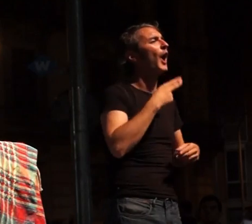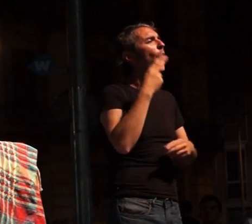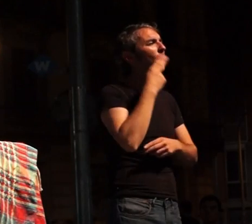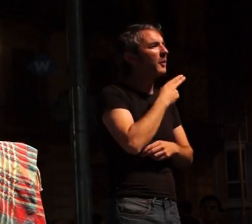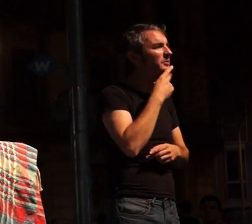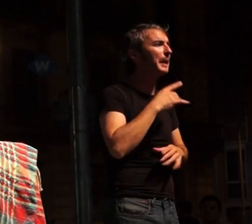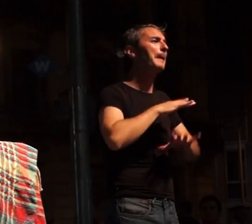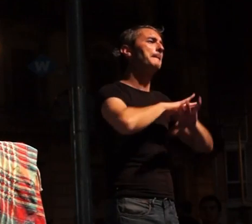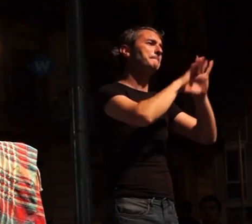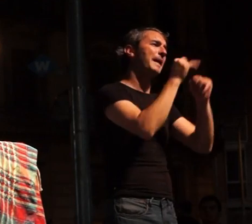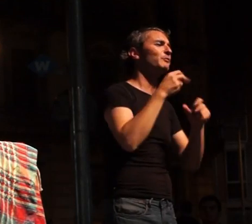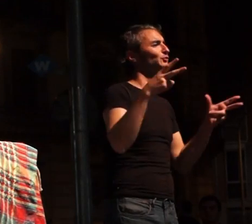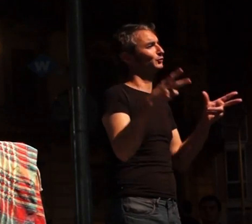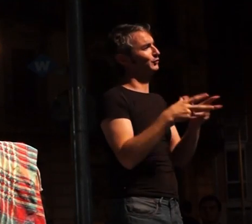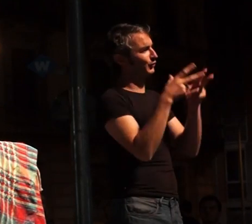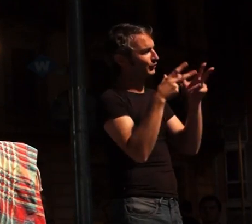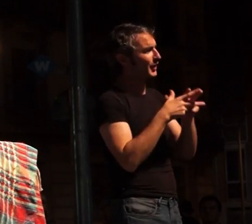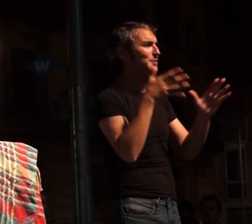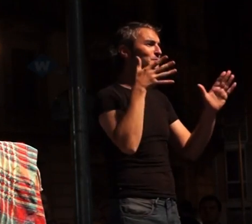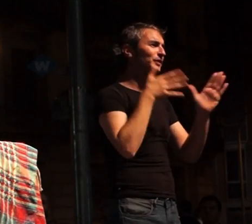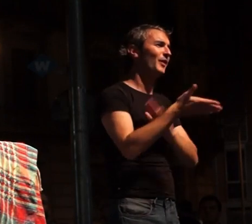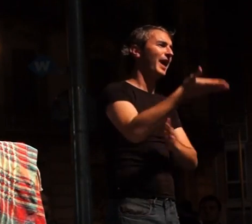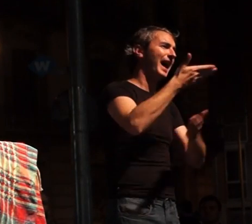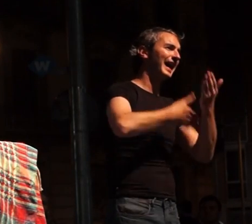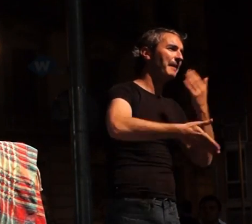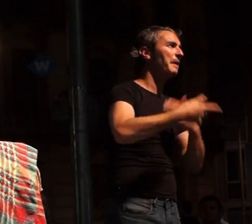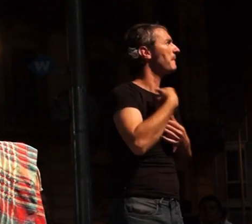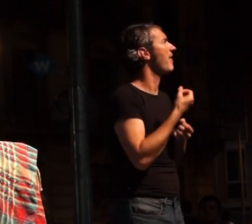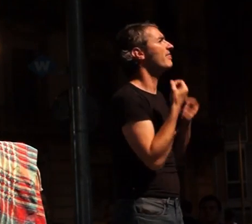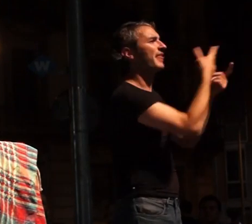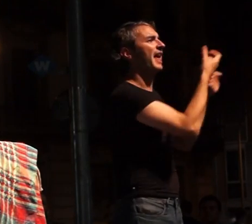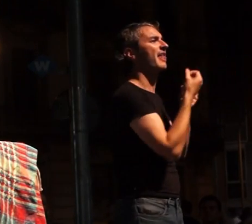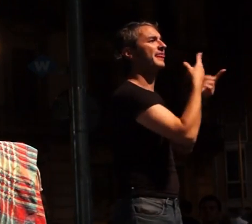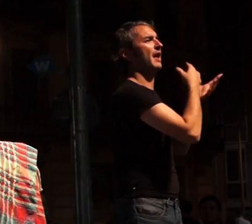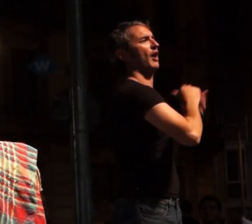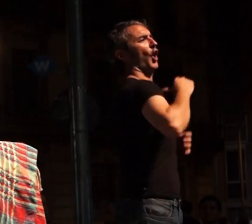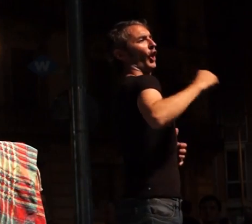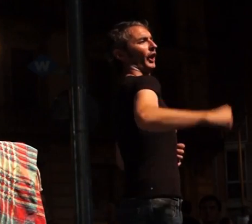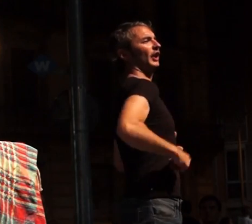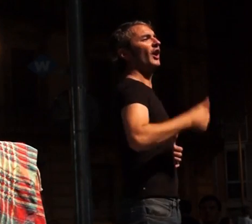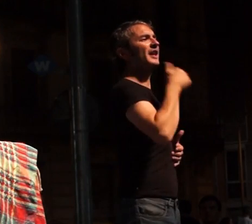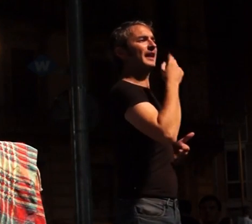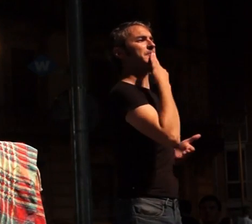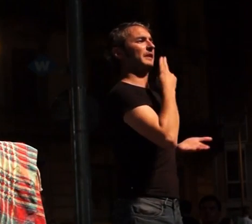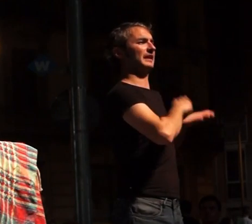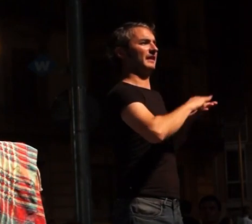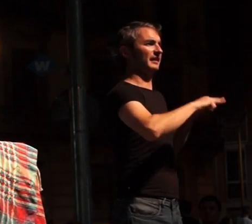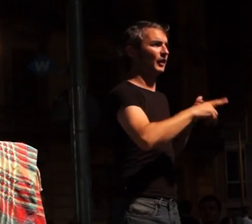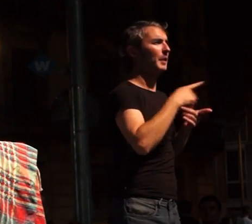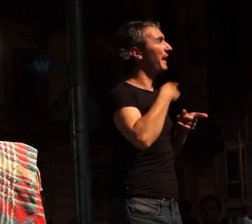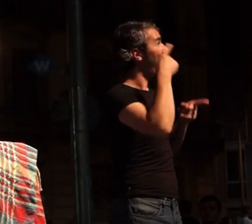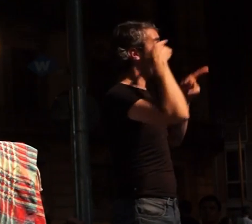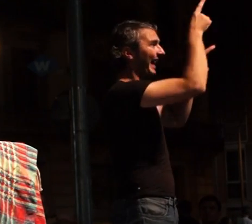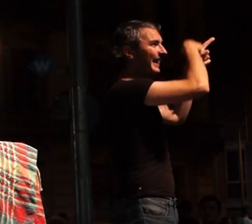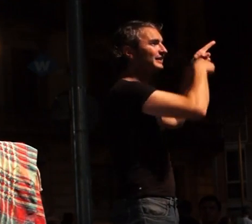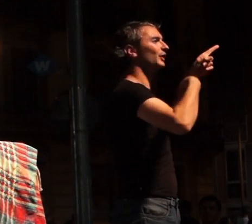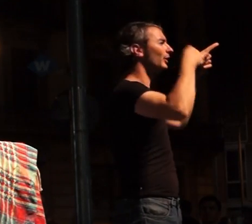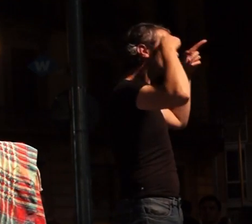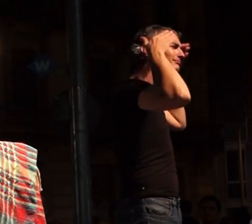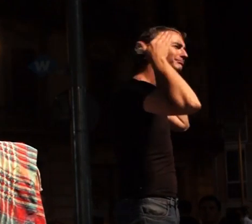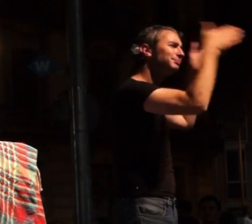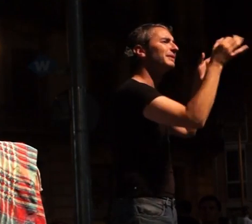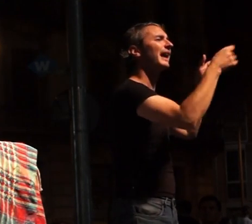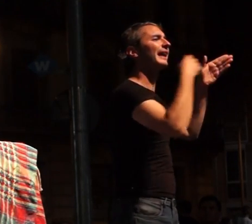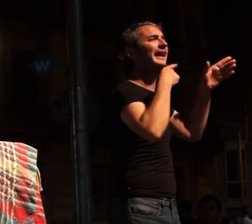pau social, a canvi d'alimentar els sindicats majoritaris, els que aposten per la concertació i la